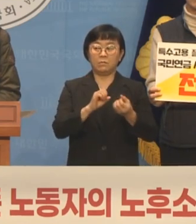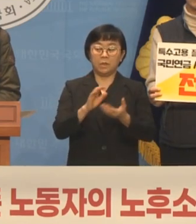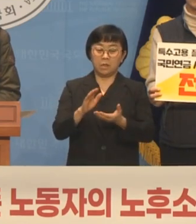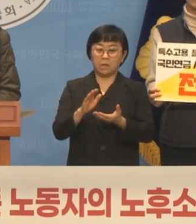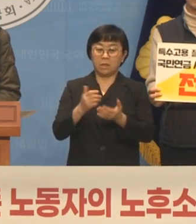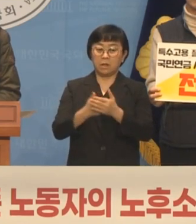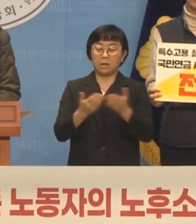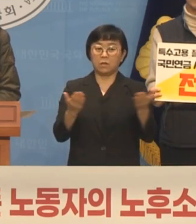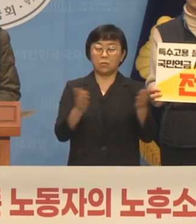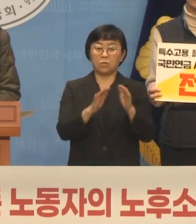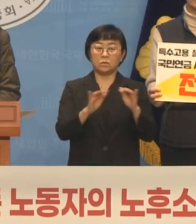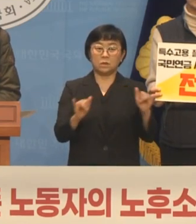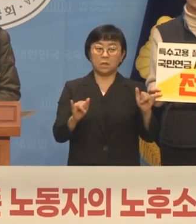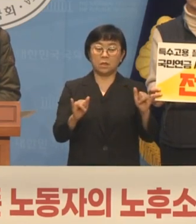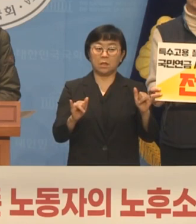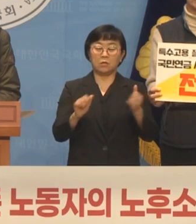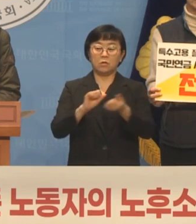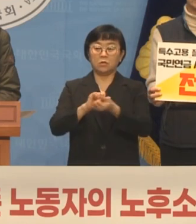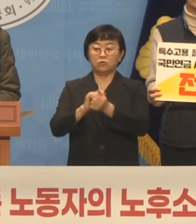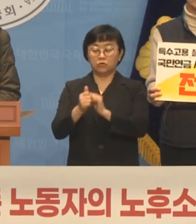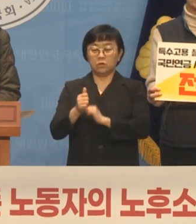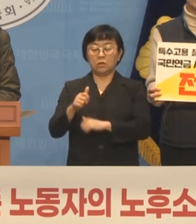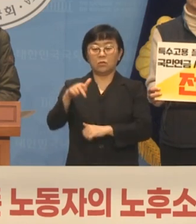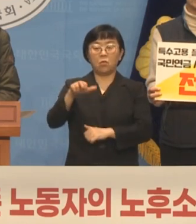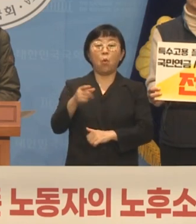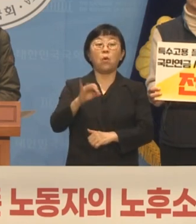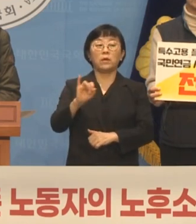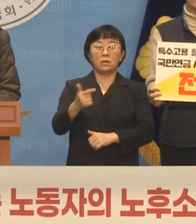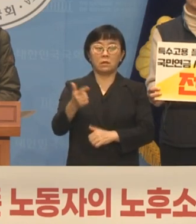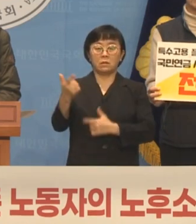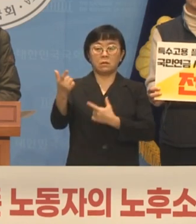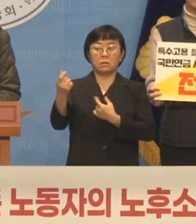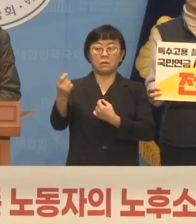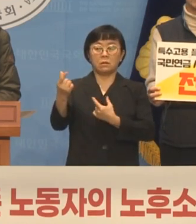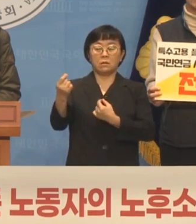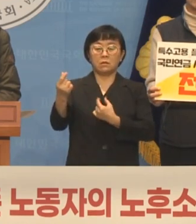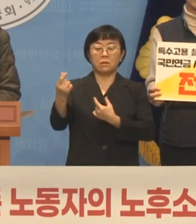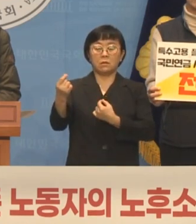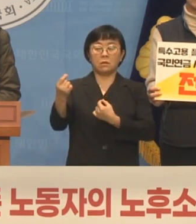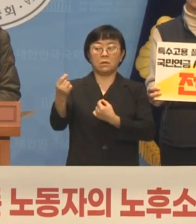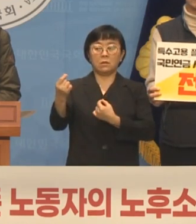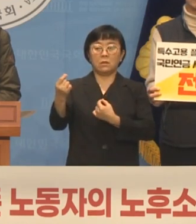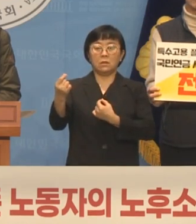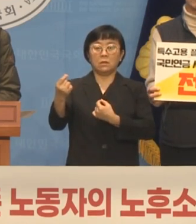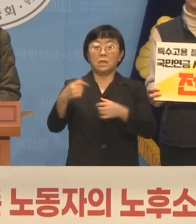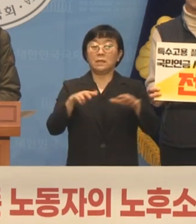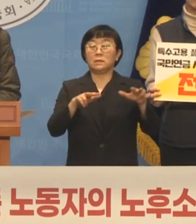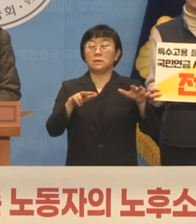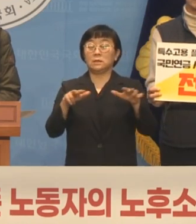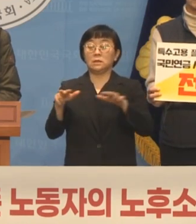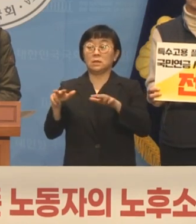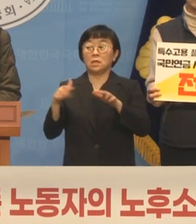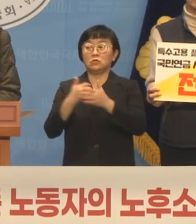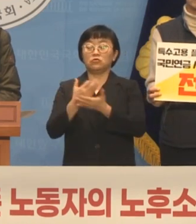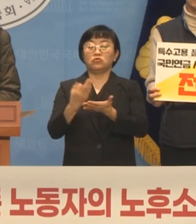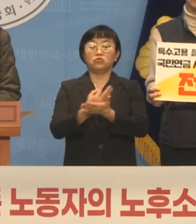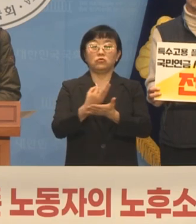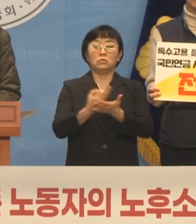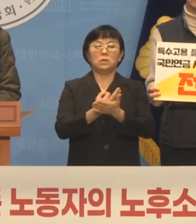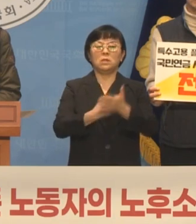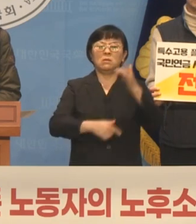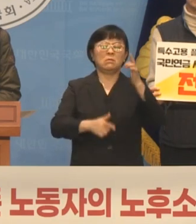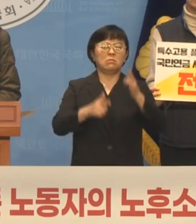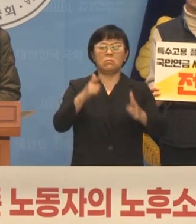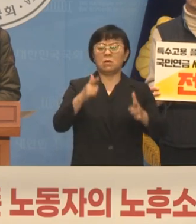경우는 마치 주식, 코인 이런 것처럼 이렇게 실시간으로 막 수입이